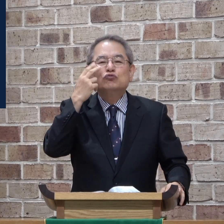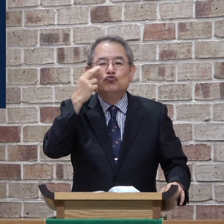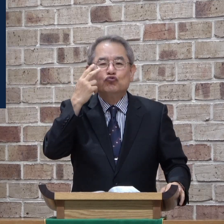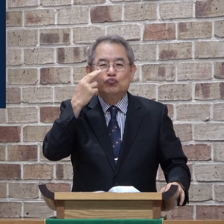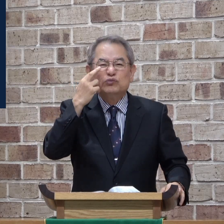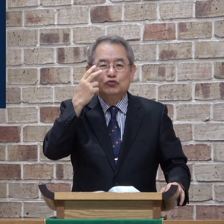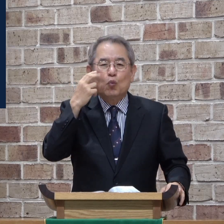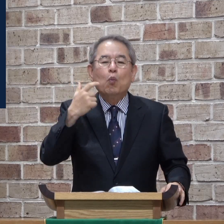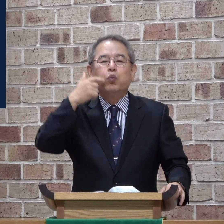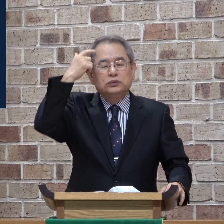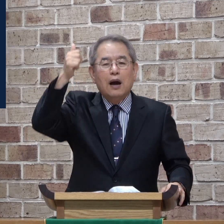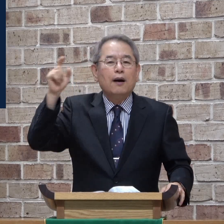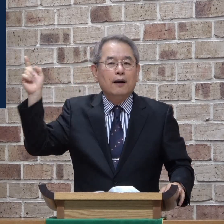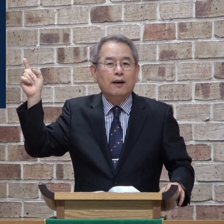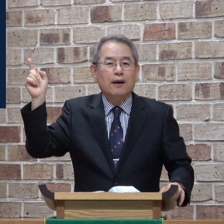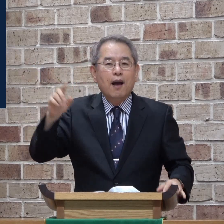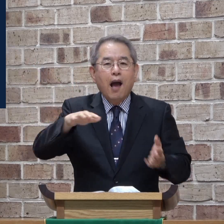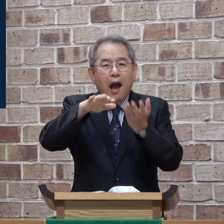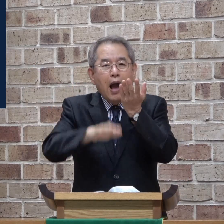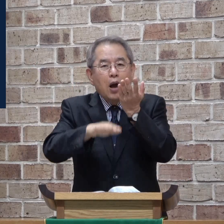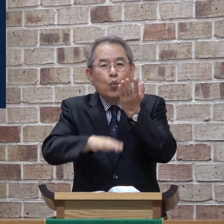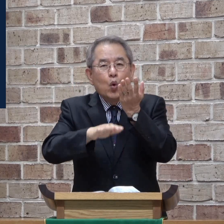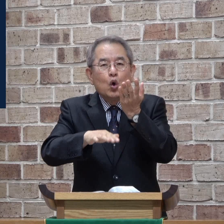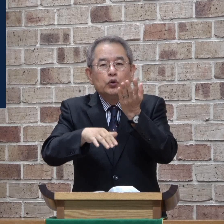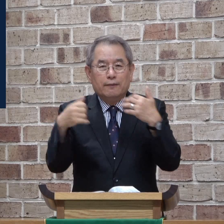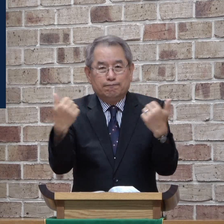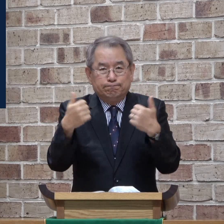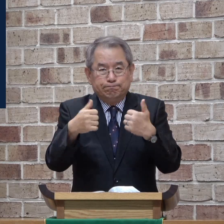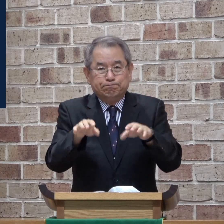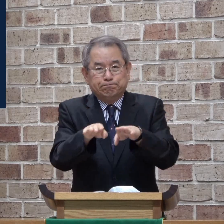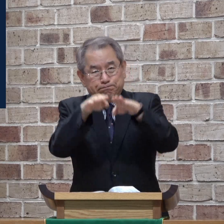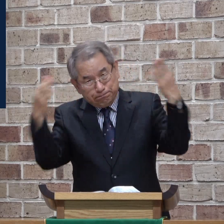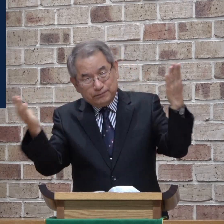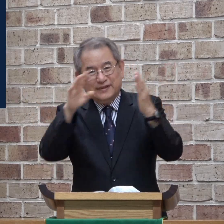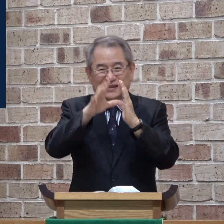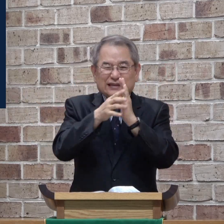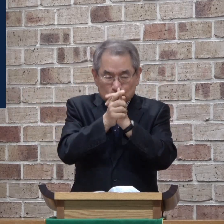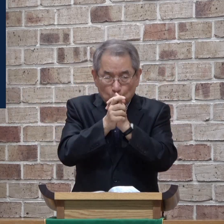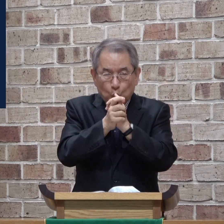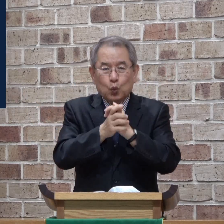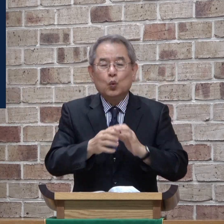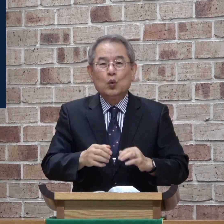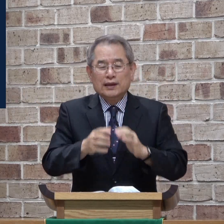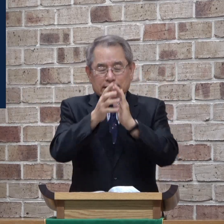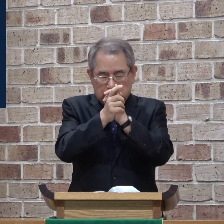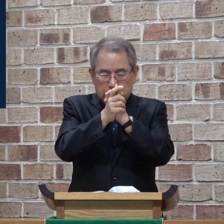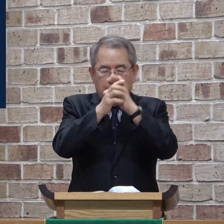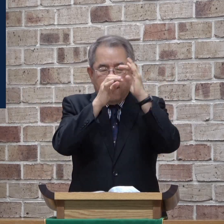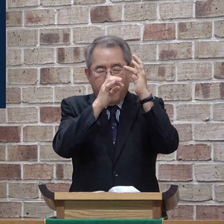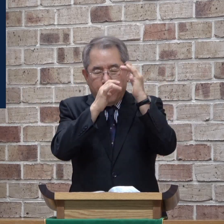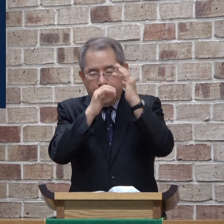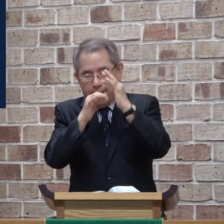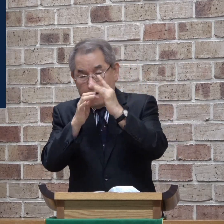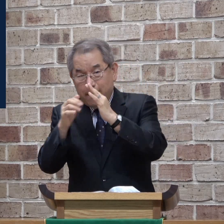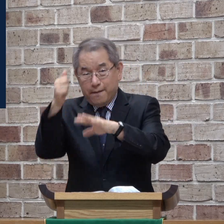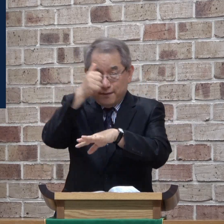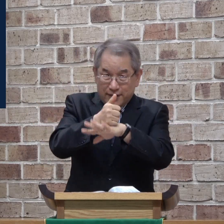아까는 한국 목사님이 초대되었는데 지금은 이제 미국 하원 개입 때 기도합니다. 여러 기도를 쭉 하면서 맨 마지막에 이 모든